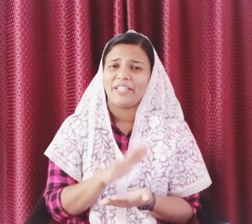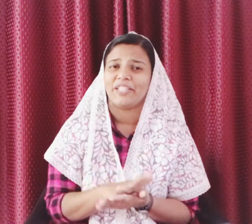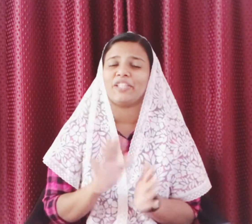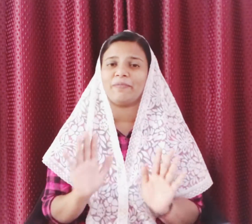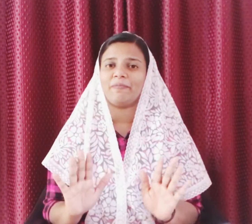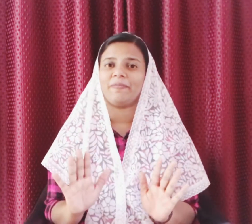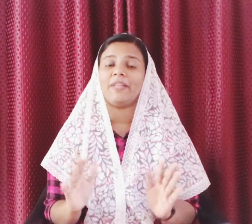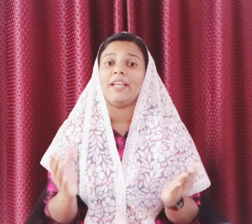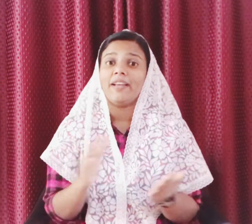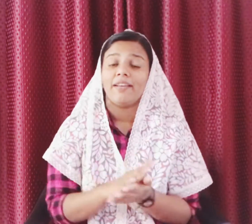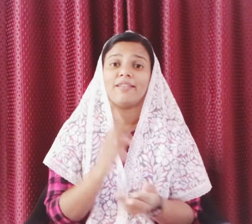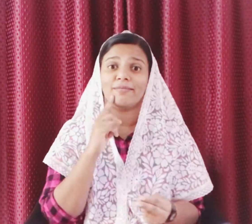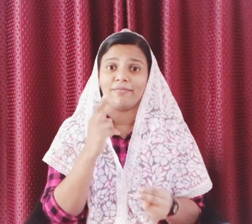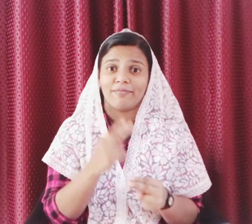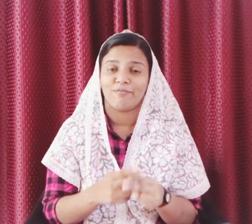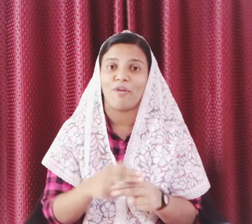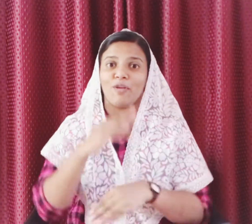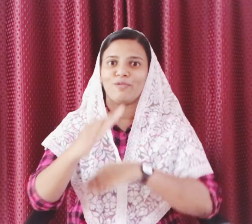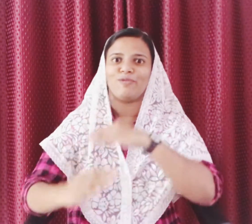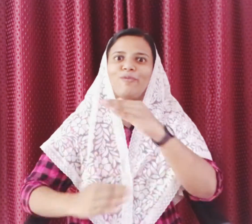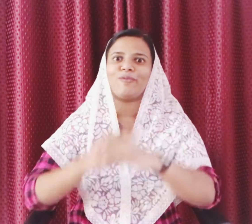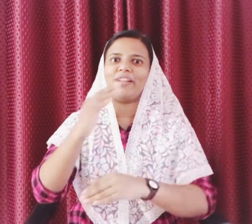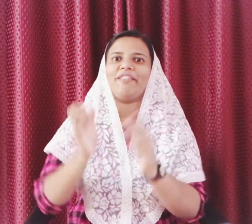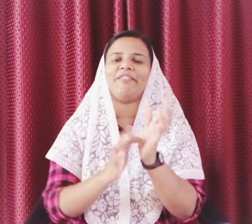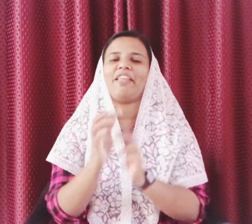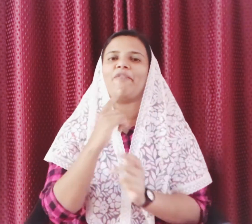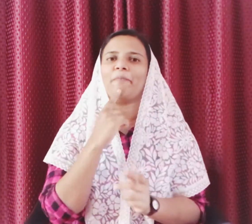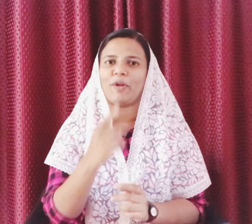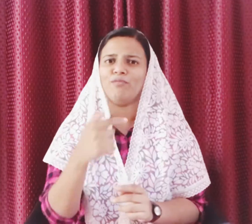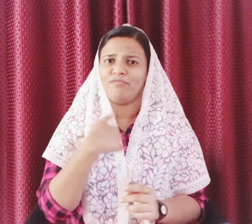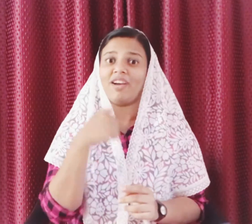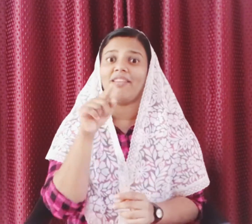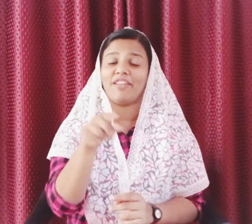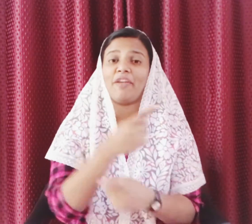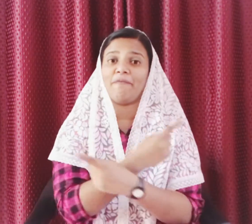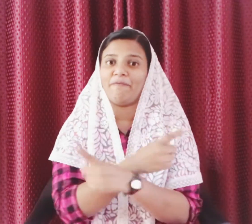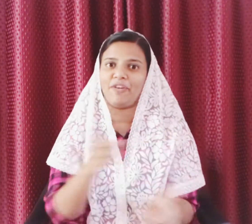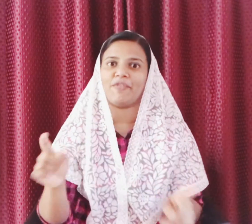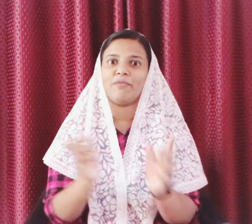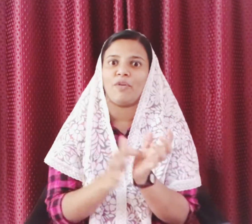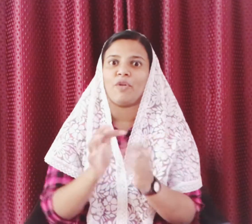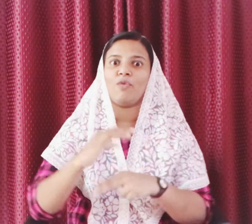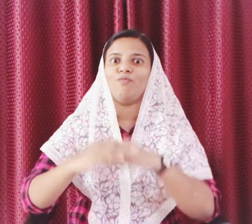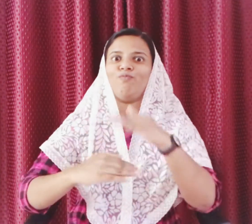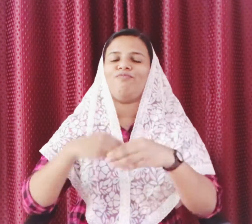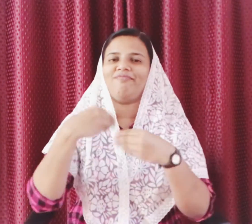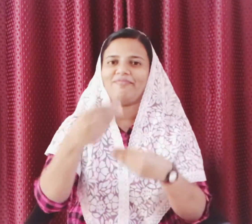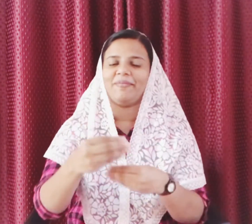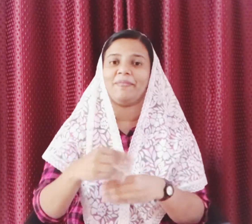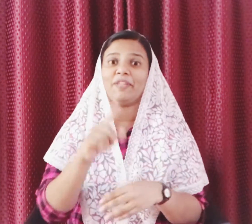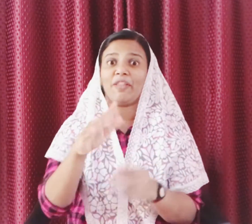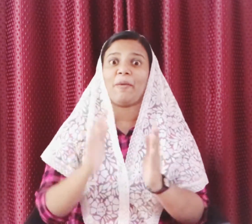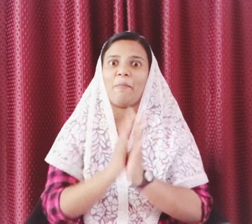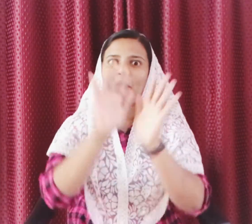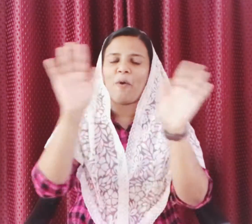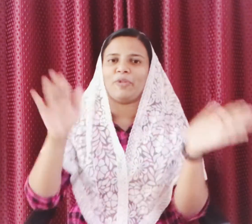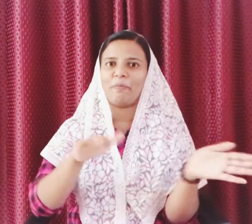അങ്ങനെ പറ്റിയിരിക്കുകയും ചേർന്നിരിക്കുകയും ചെയ്യുമ്പോൾ സ്വർഗത്തിലെ ദൈവം വാക്ക് തരുന്നു, ഞാൻ നിങ്ങളെ വിടുവിക്കും, ഞാൻ നിങ്ങളെ ഉയർത്തും, ഞാൻ നിങ്ങളെ ഒരു മഹത്വമാക്കി